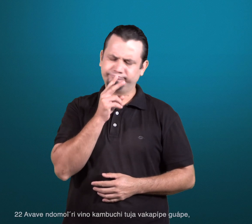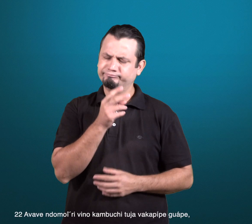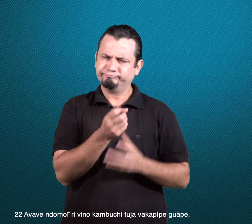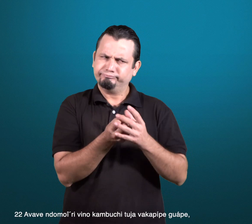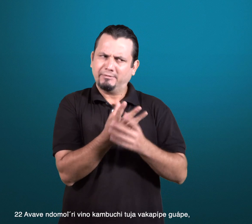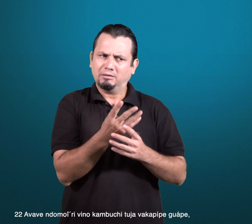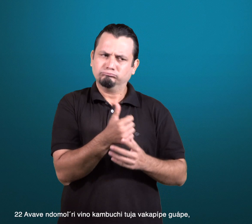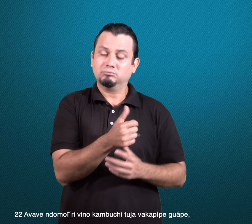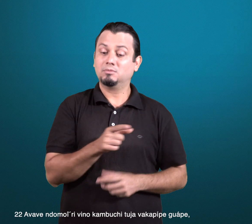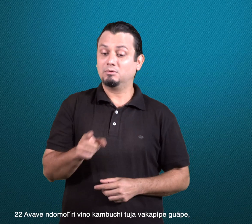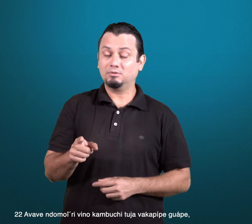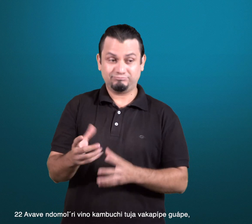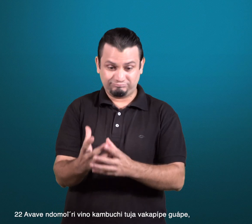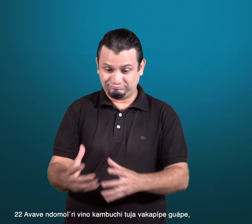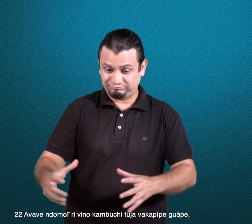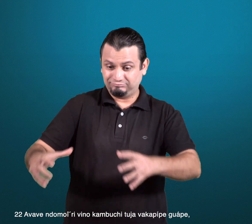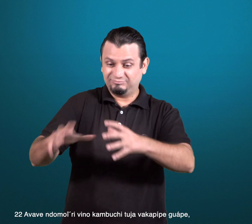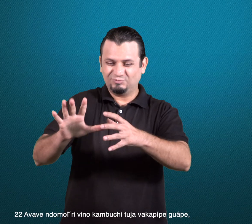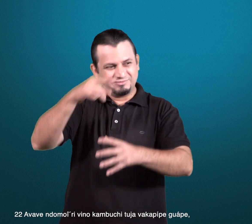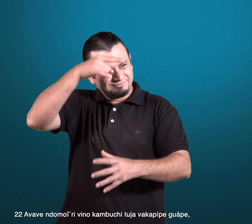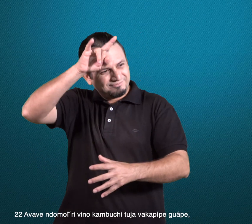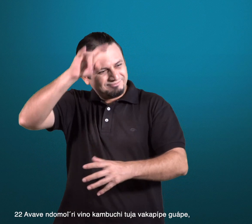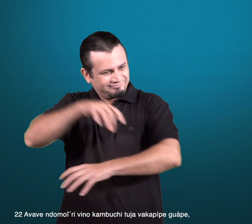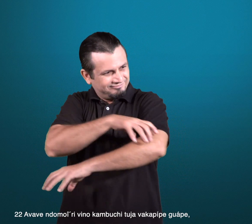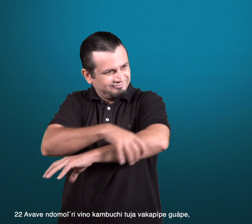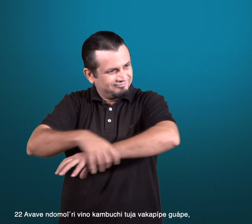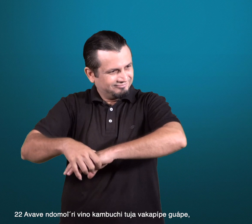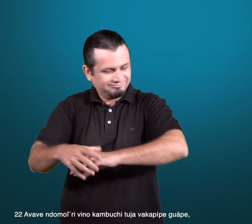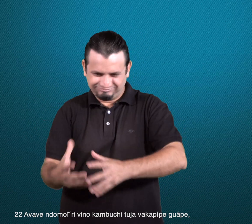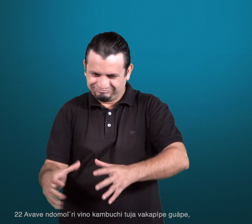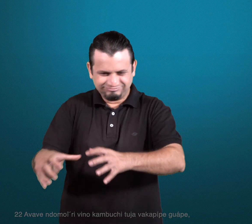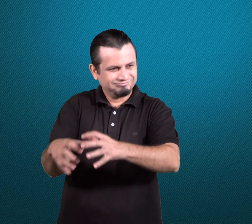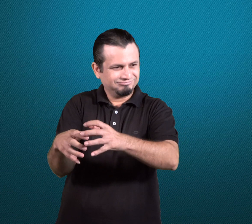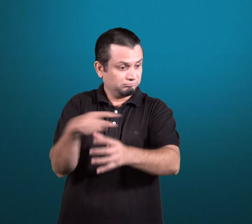Avave nomoĩri vino kambuchi tujáva kapípe guápe.